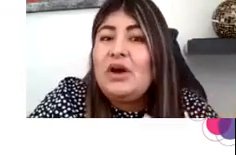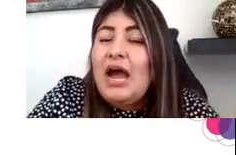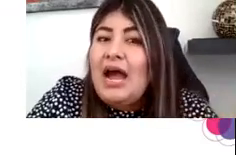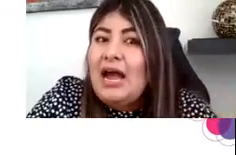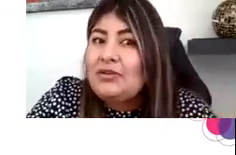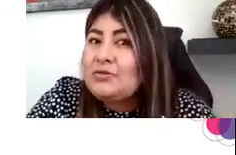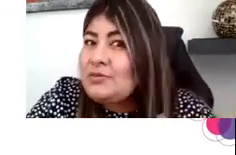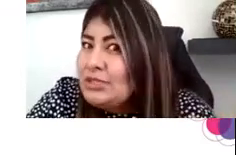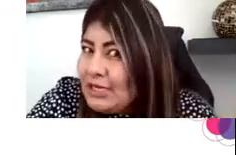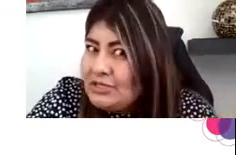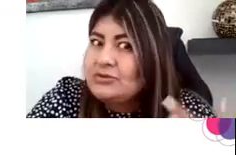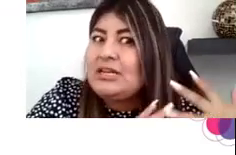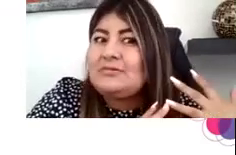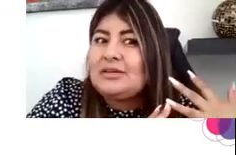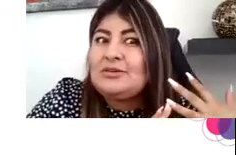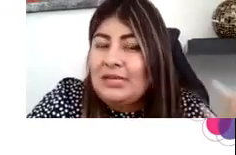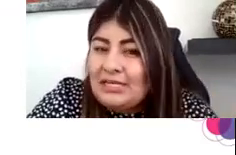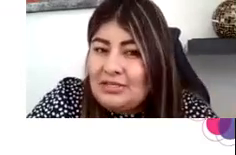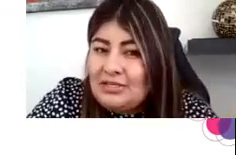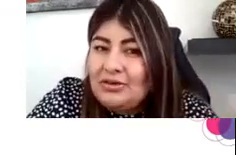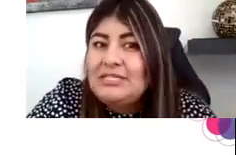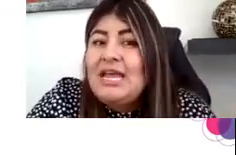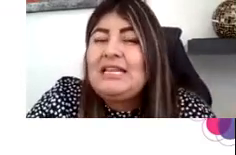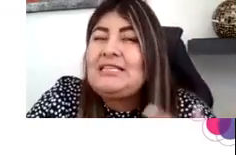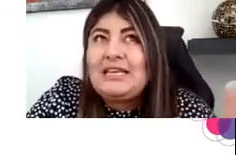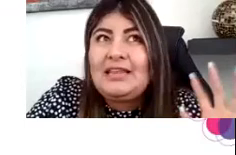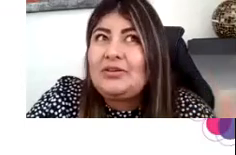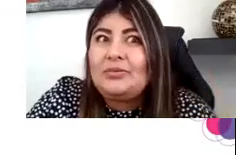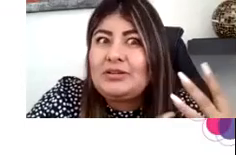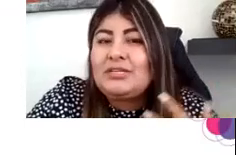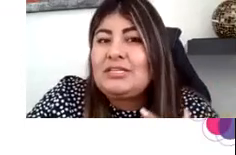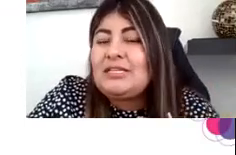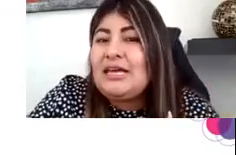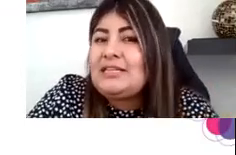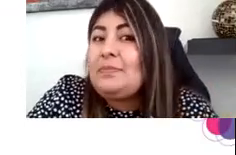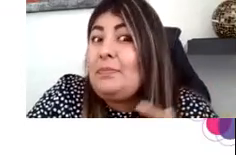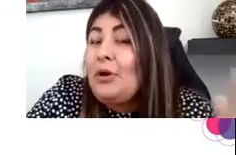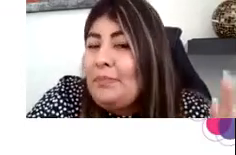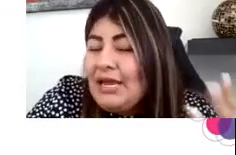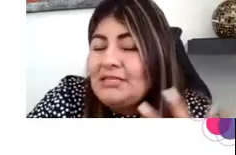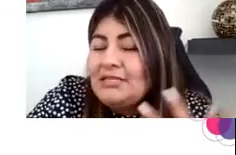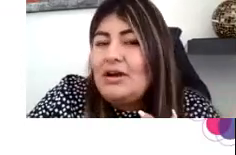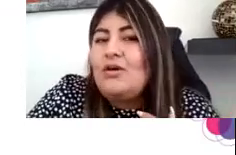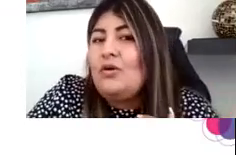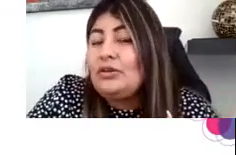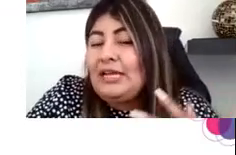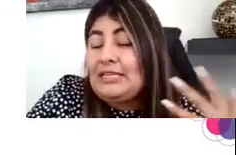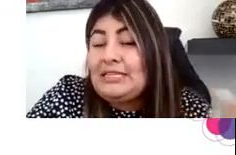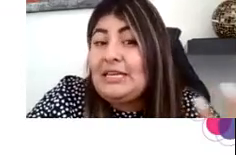a los mismos derechos, a las mismas obligaciones, ni siquiera de cubrir sus necesidades propias o tan necesarias